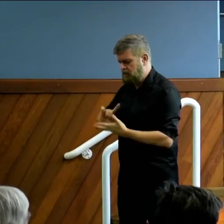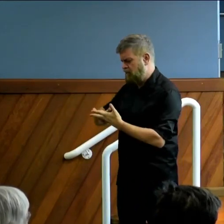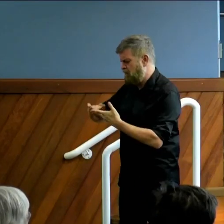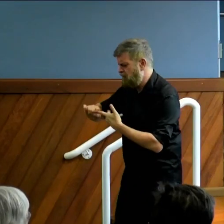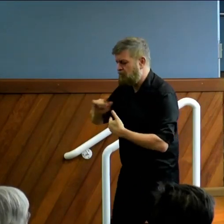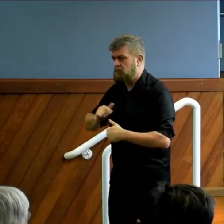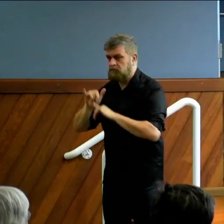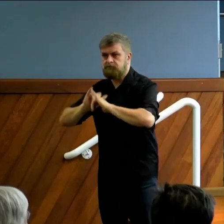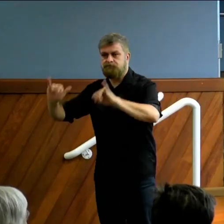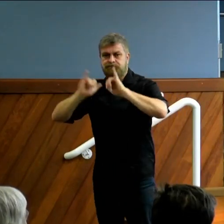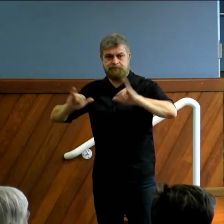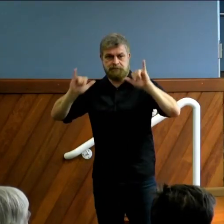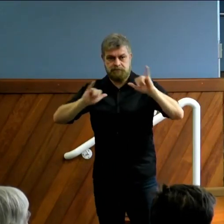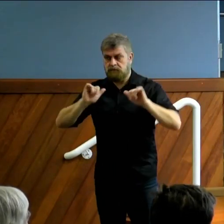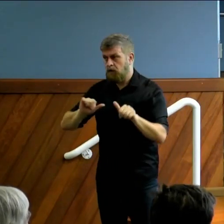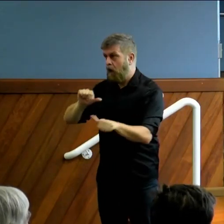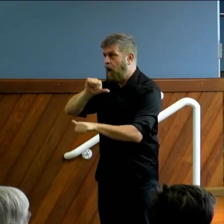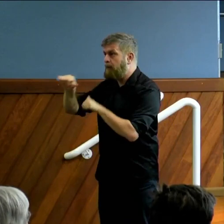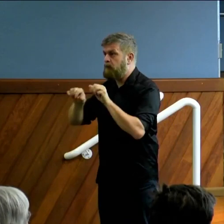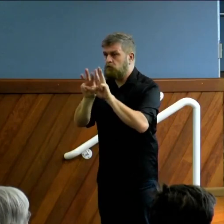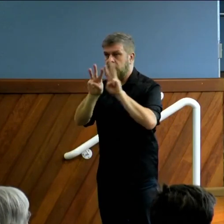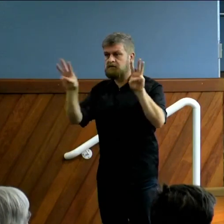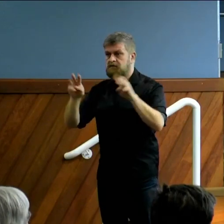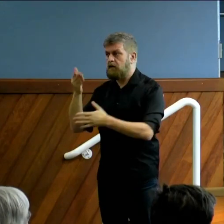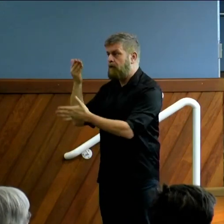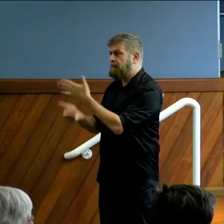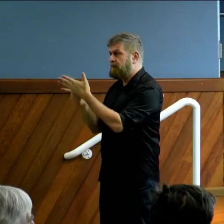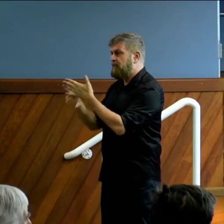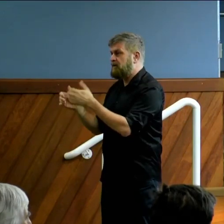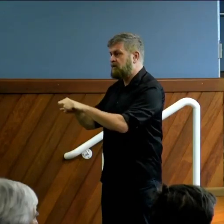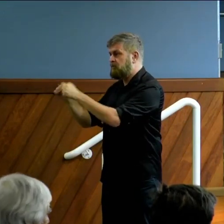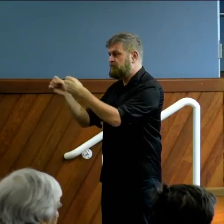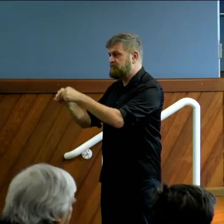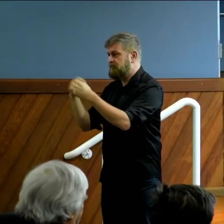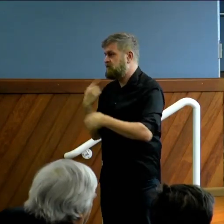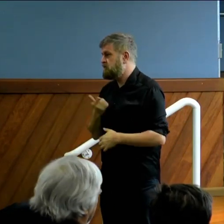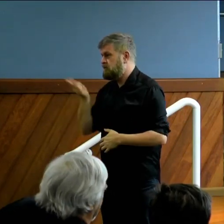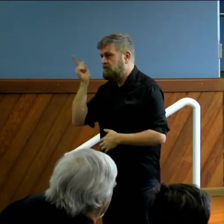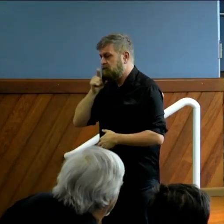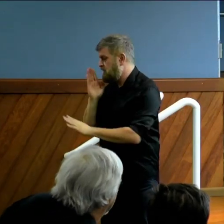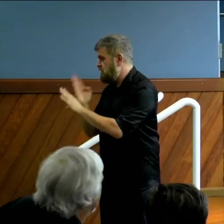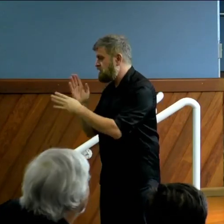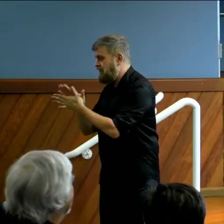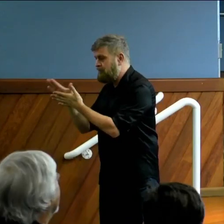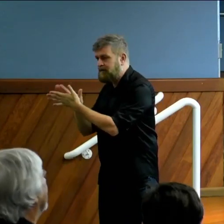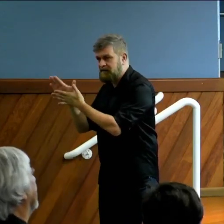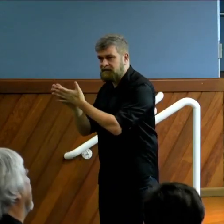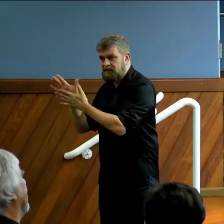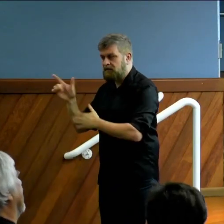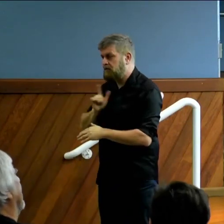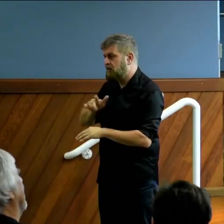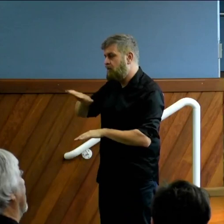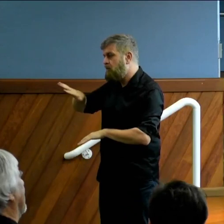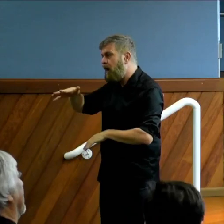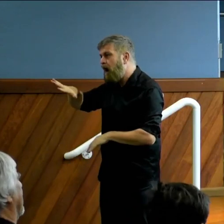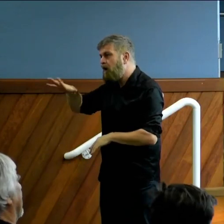isso, nananana. Trocou, foi desenvolver o site, perderam os caminhos, corromperam, a gente não consegue achar mais nada, acha tudo mais ou